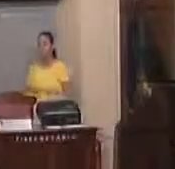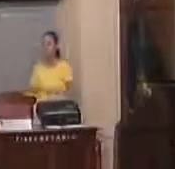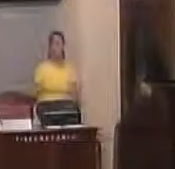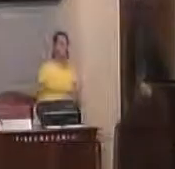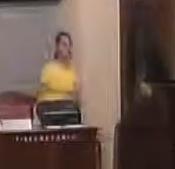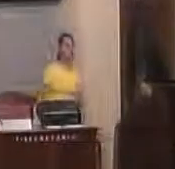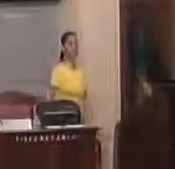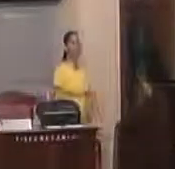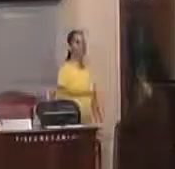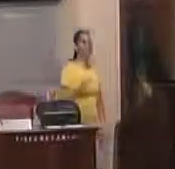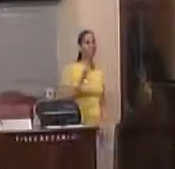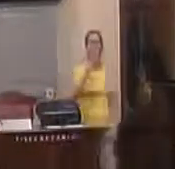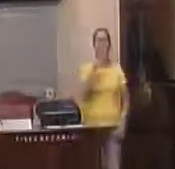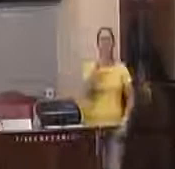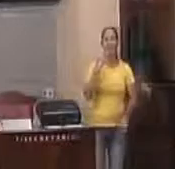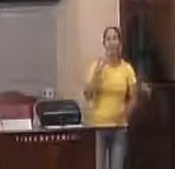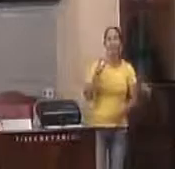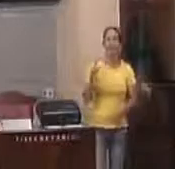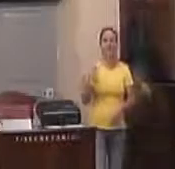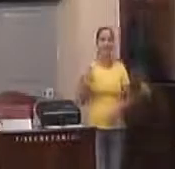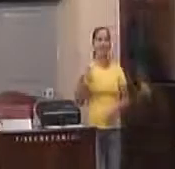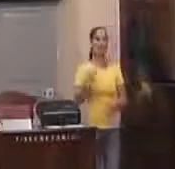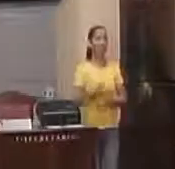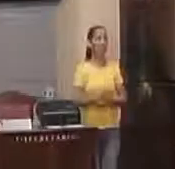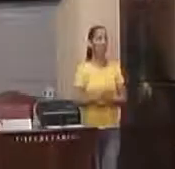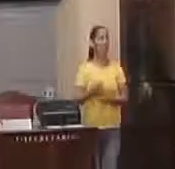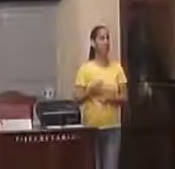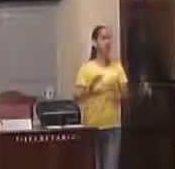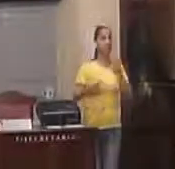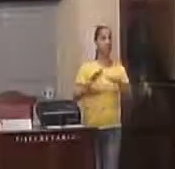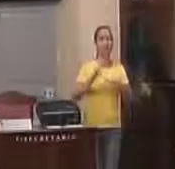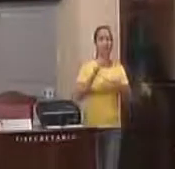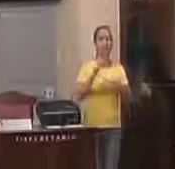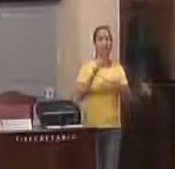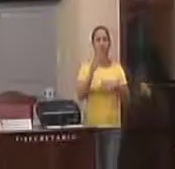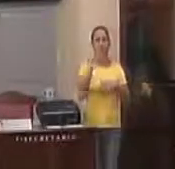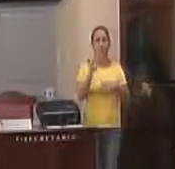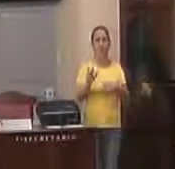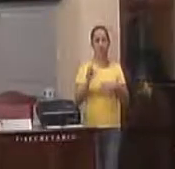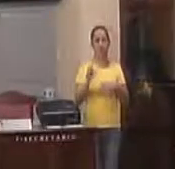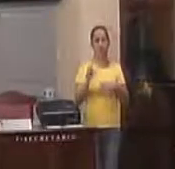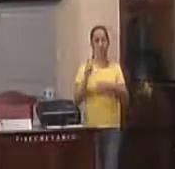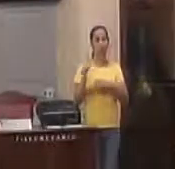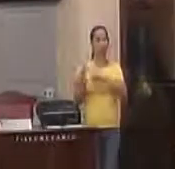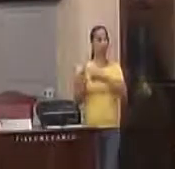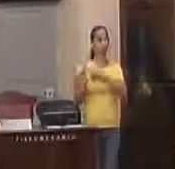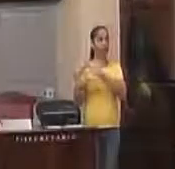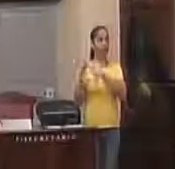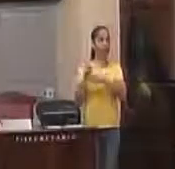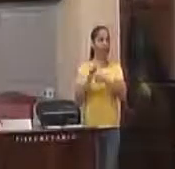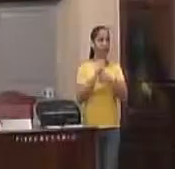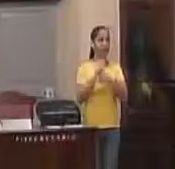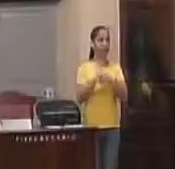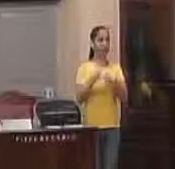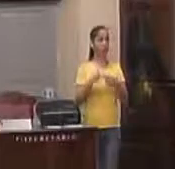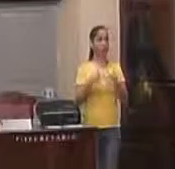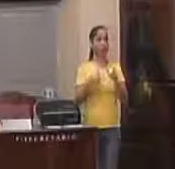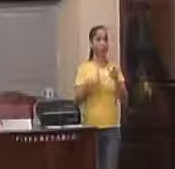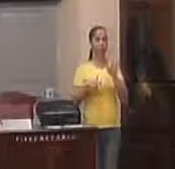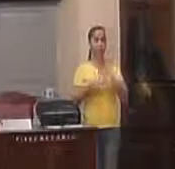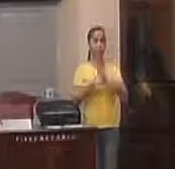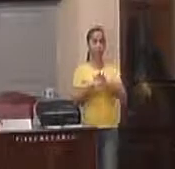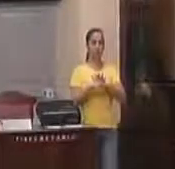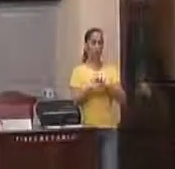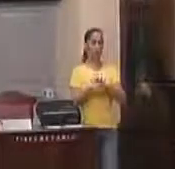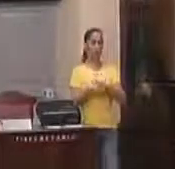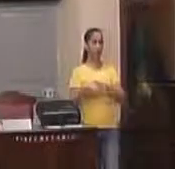Aquilo que eu falei, vereador, deixa eu te falar. A questão do percentual da Lei de Responsabilidade Fiscal, ela é um percentual exigido pela lei, que